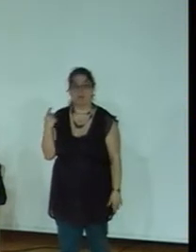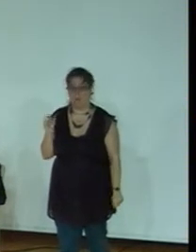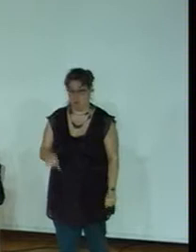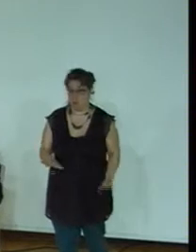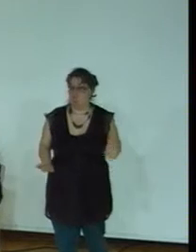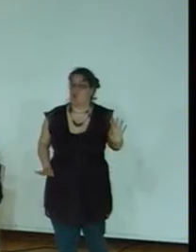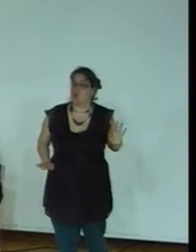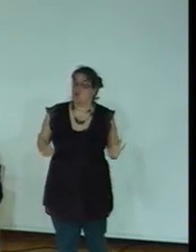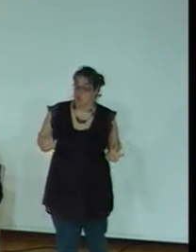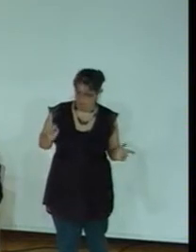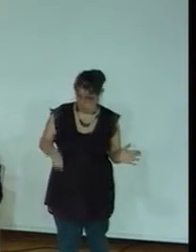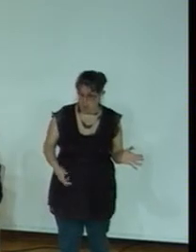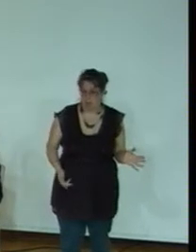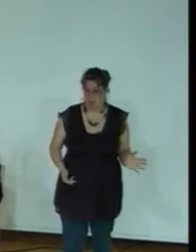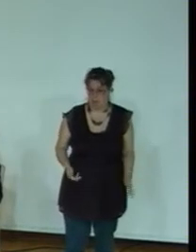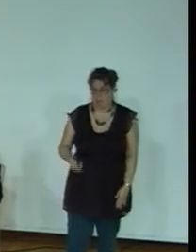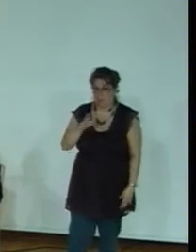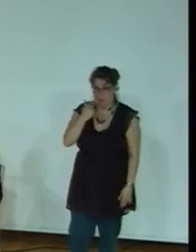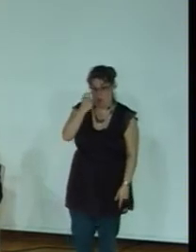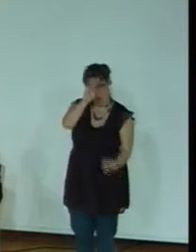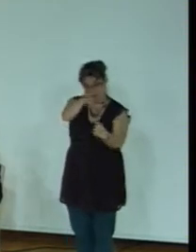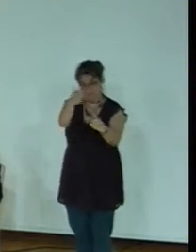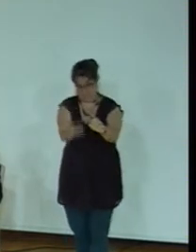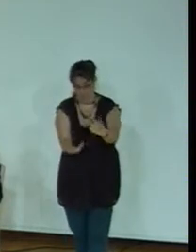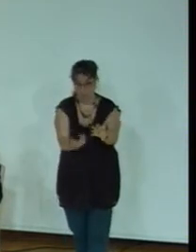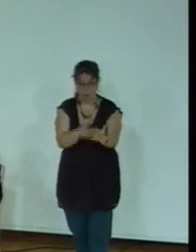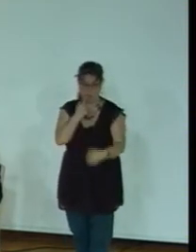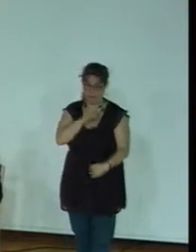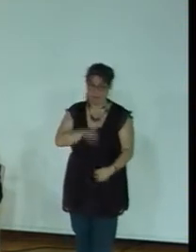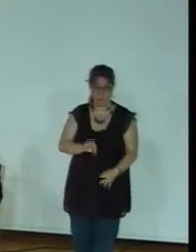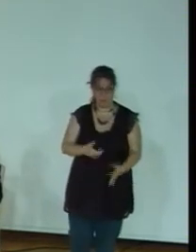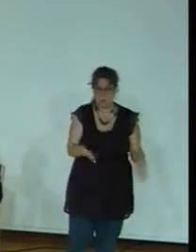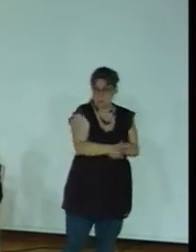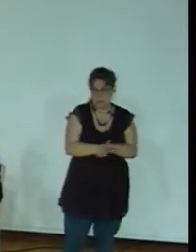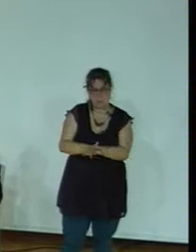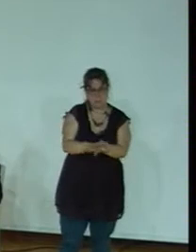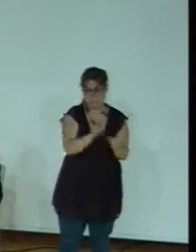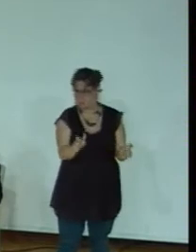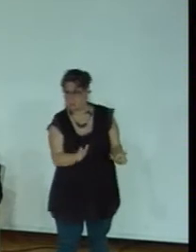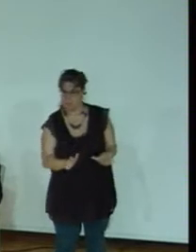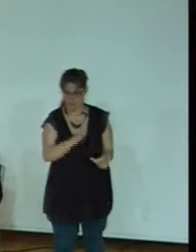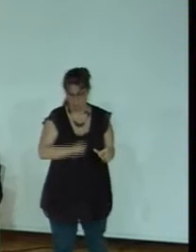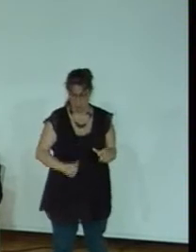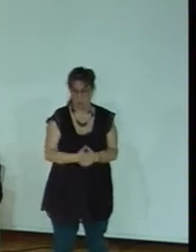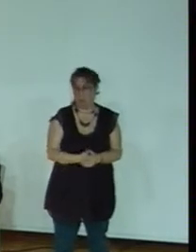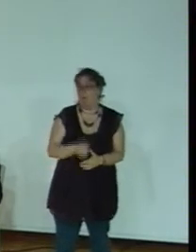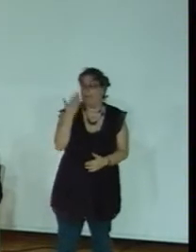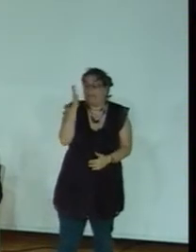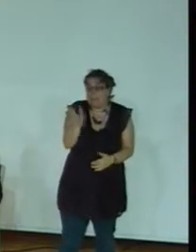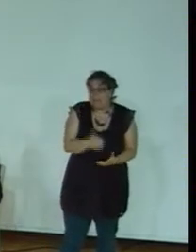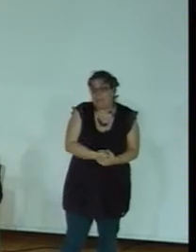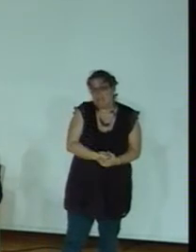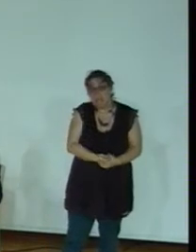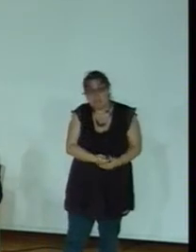à déployer des moyens comme ça, alors on peut faire effectivement une censure efficace et qui marche. Si on n'y est pas prêt, la censure sera